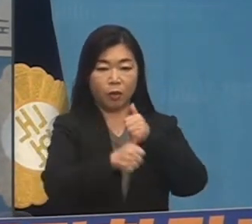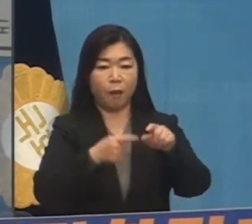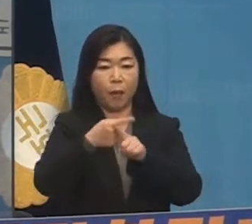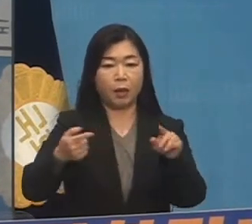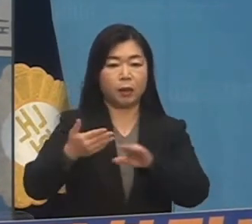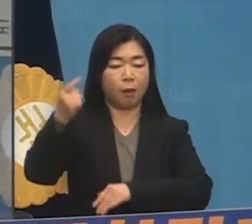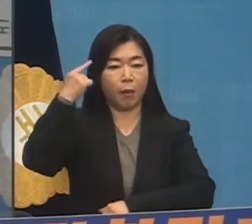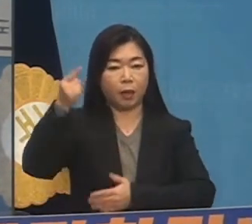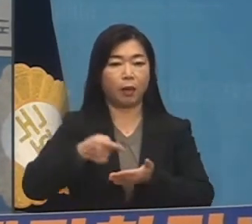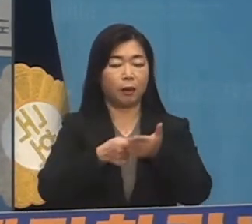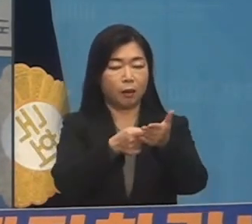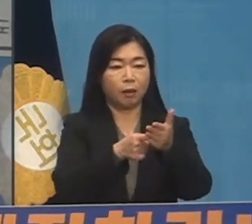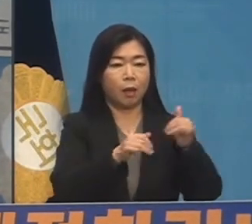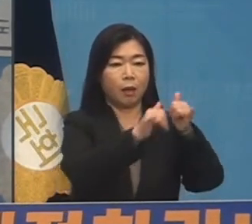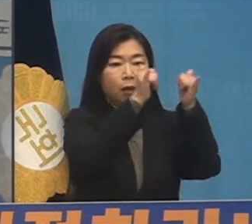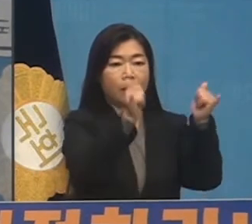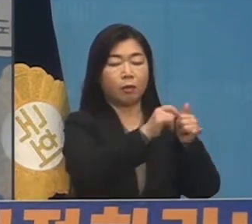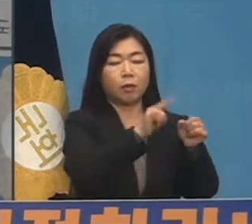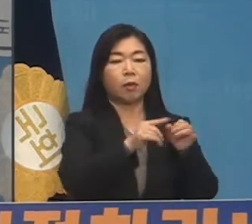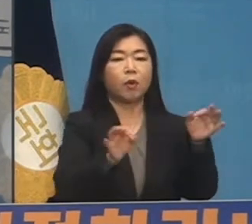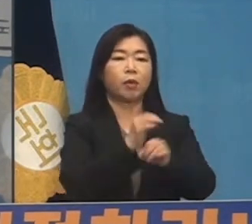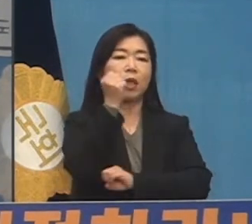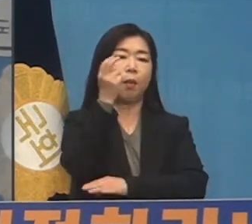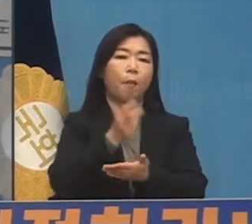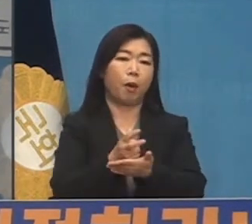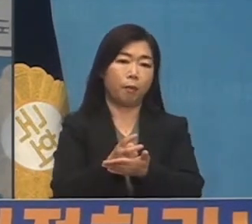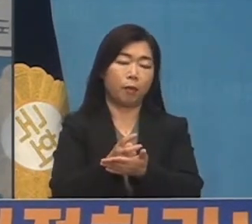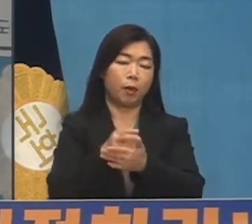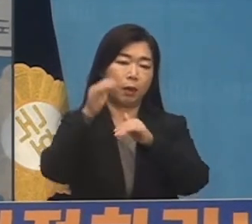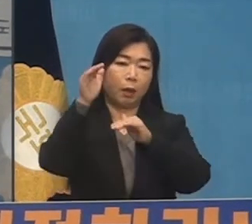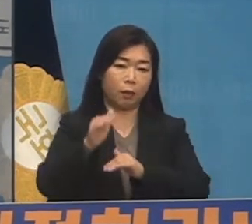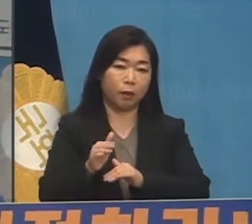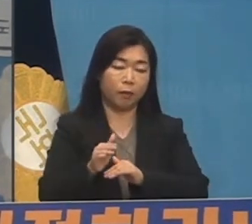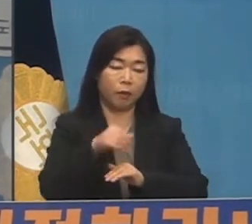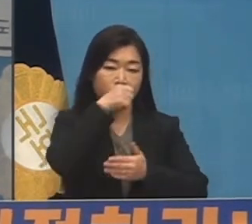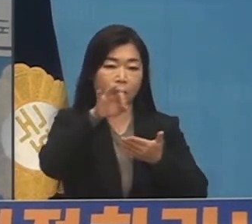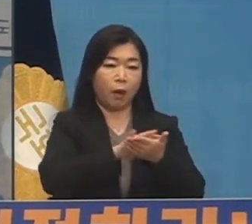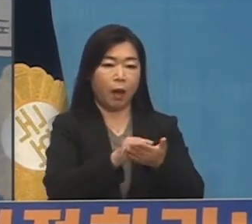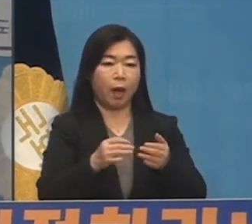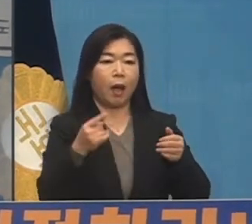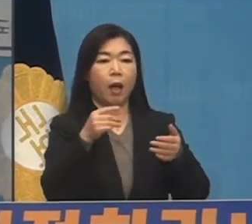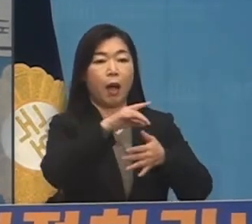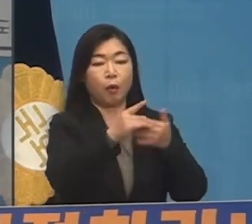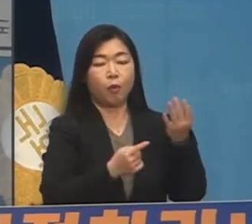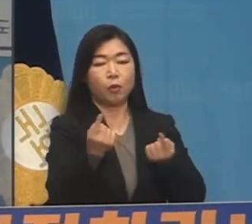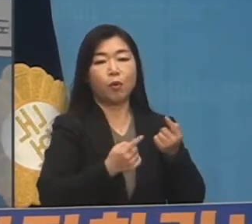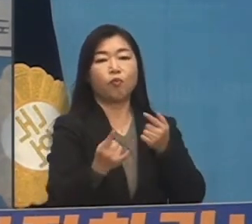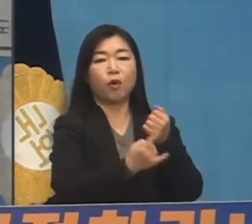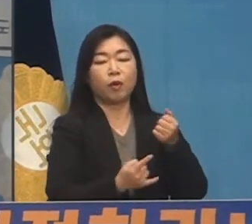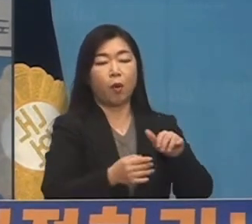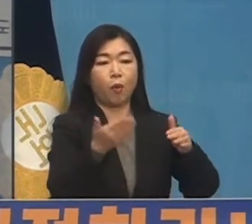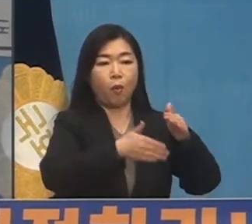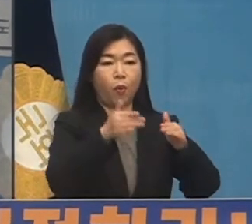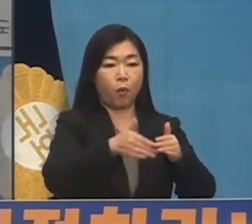가까이 발의했던 사회적경제기본법 이야기다. 국회 기재위 안건조정위원회에서